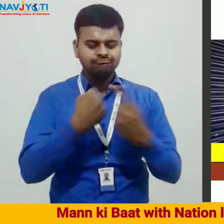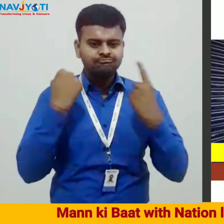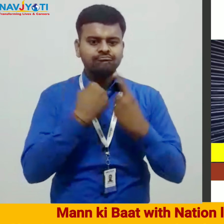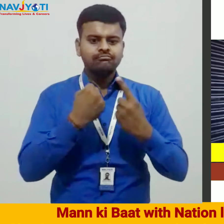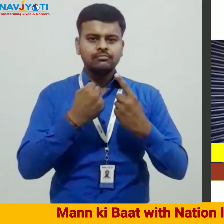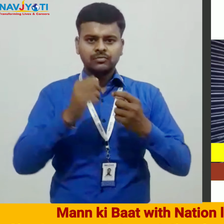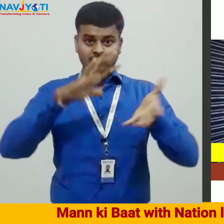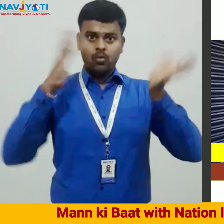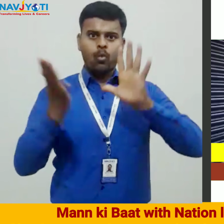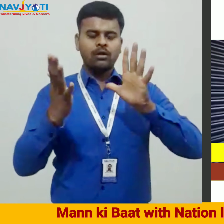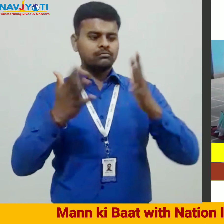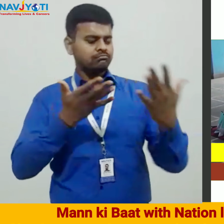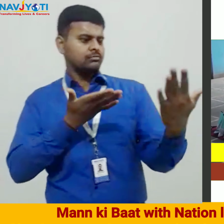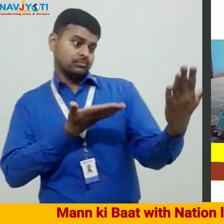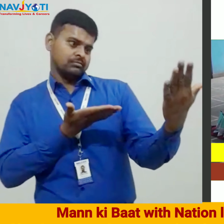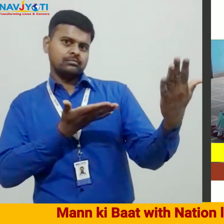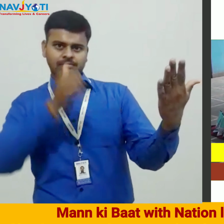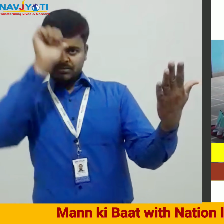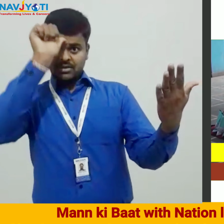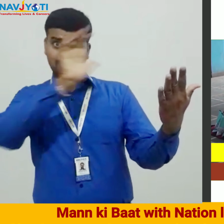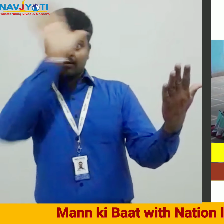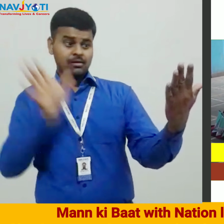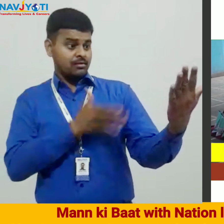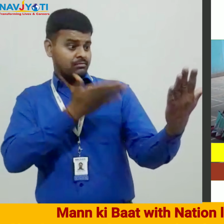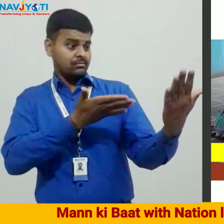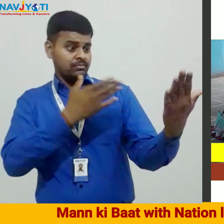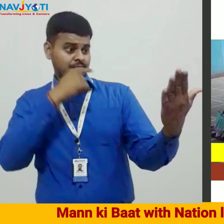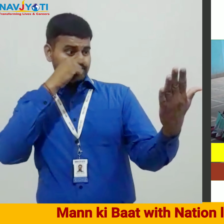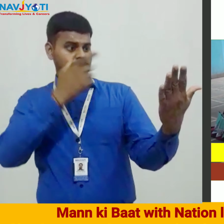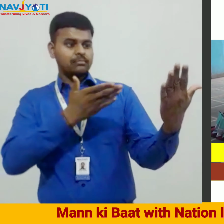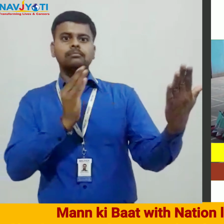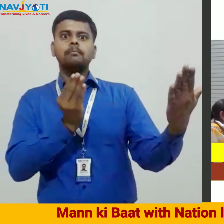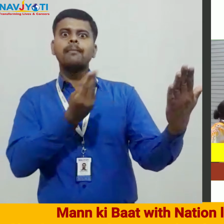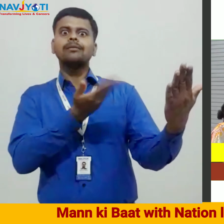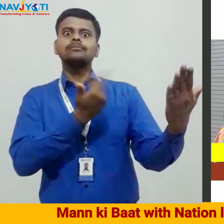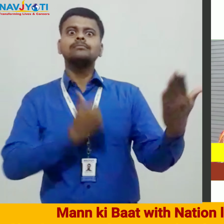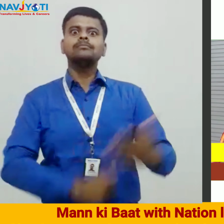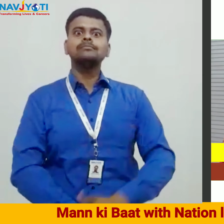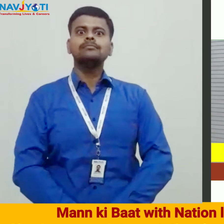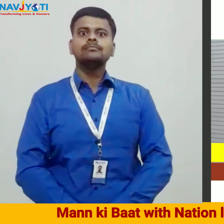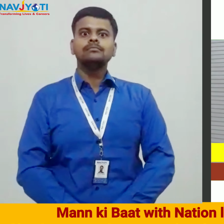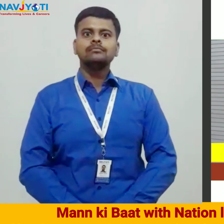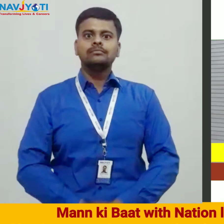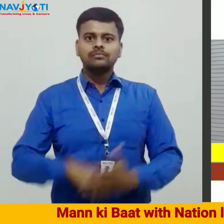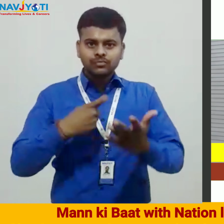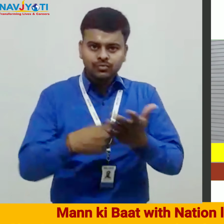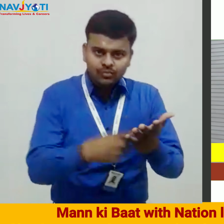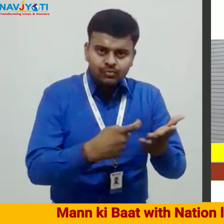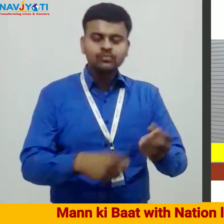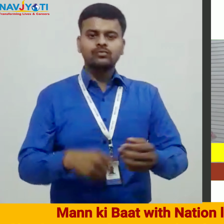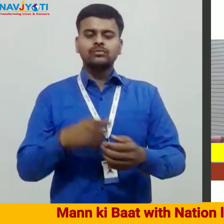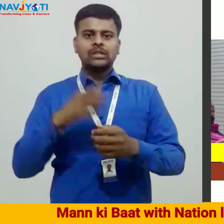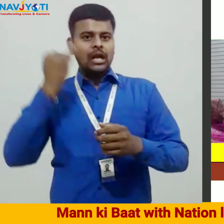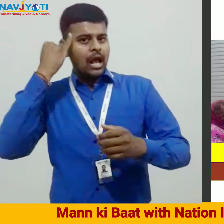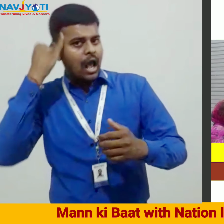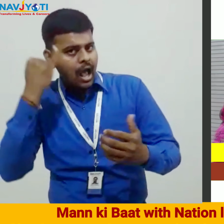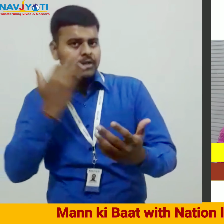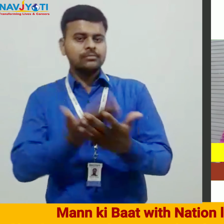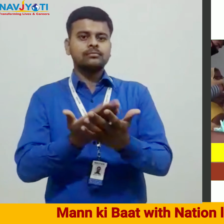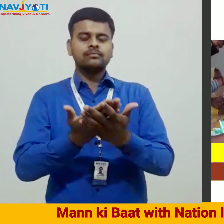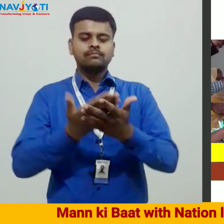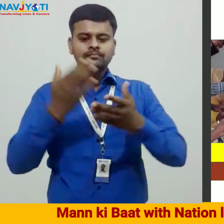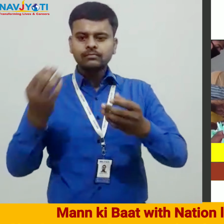जरूर चर्चा होगी। पूरे देश में, गली मोहल्लों में, जगह जगह पर आज लोग एक दूसरे की सहायता